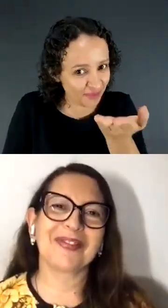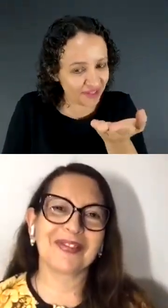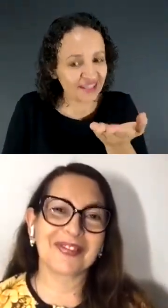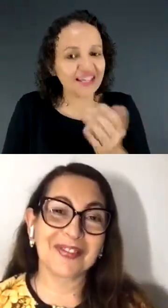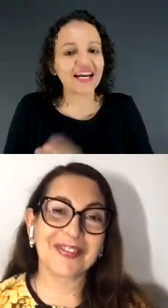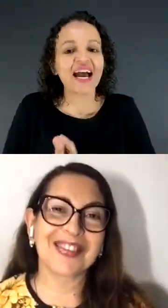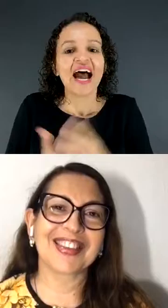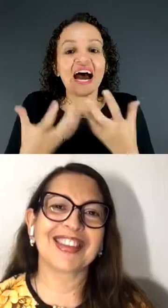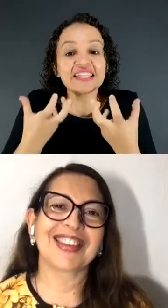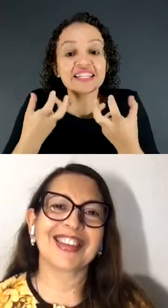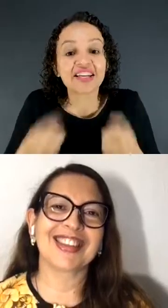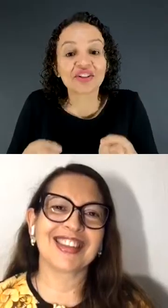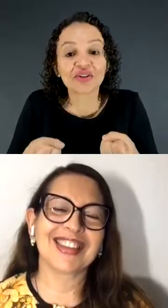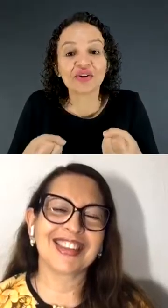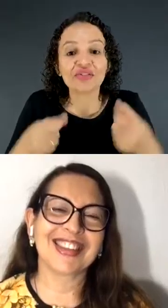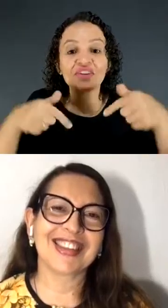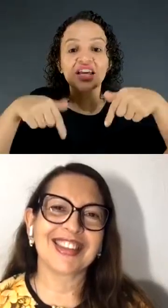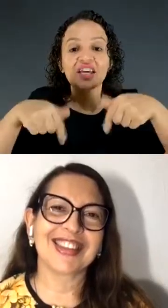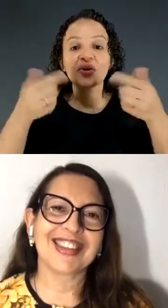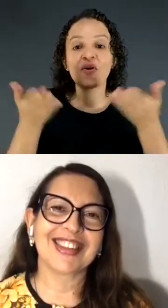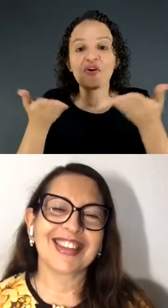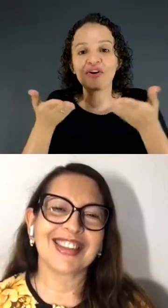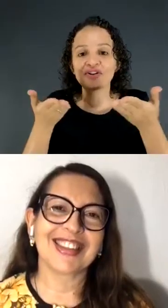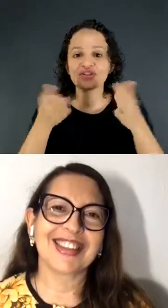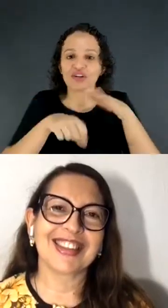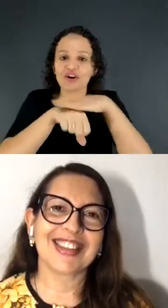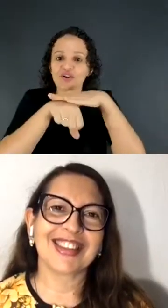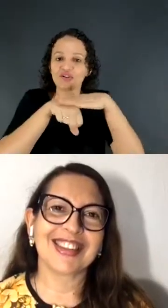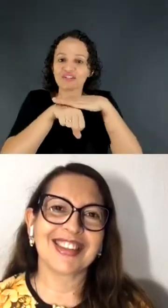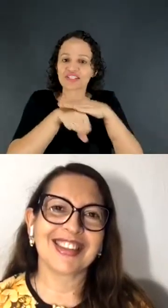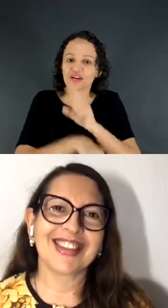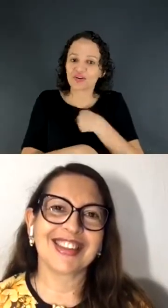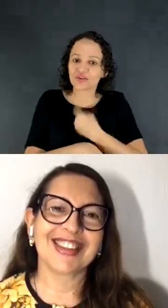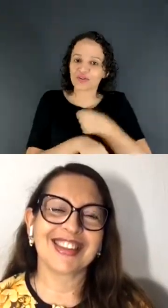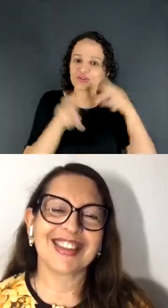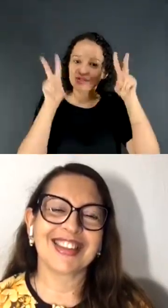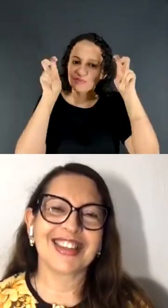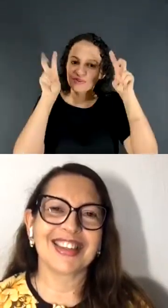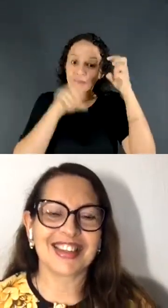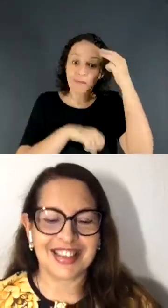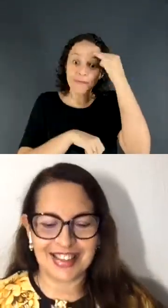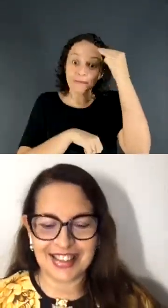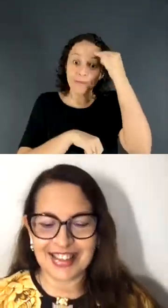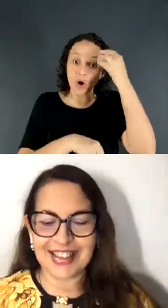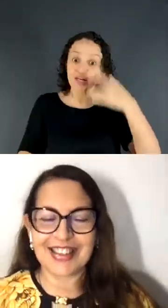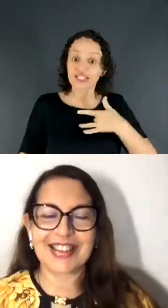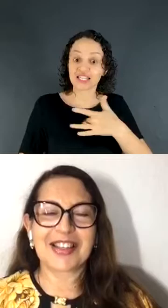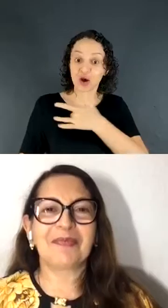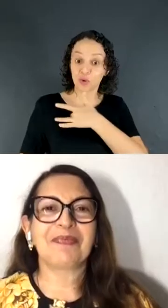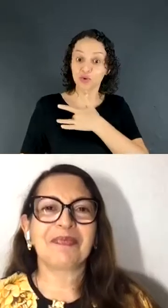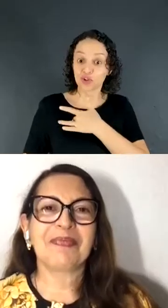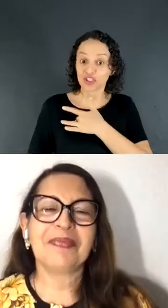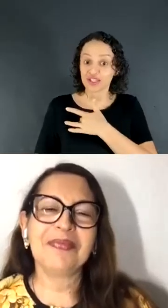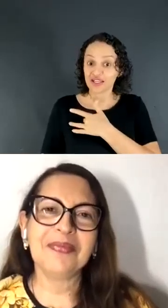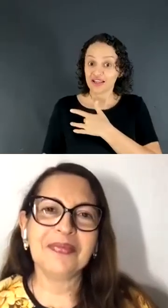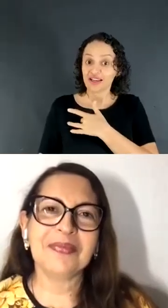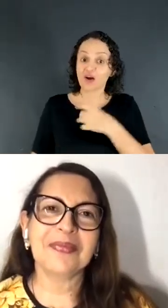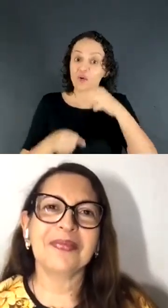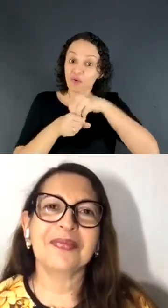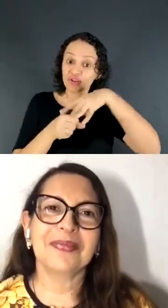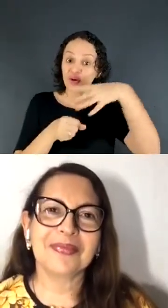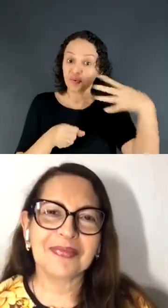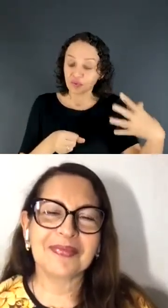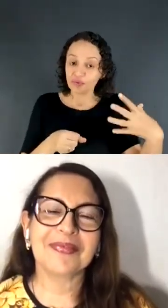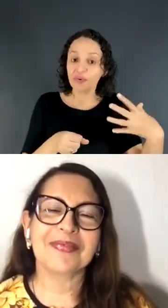minha amiga, Uhum. aceitou vir aqui hoje conversar conosco sobre o tema memória e saúde. É